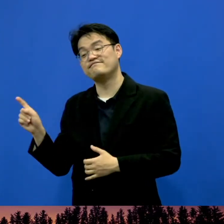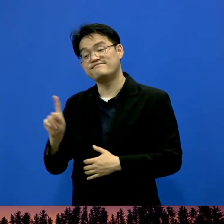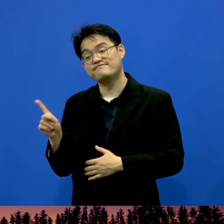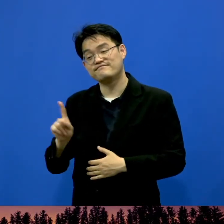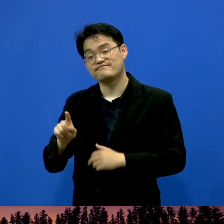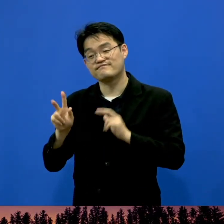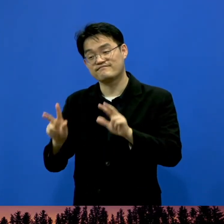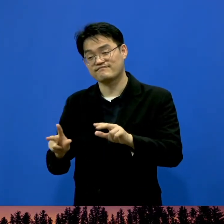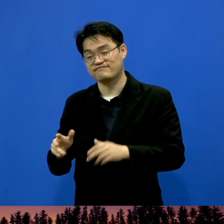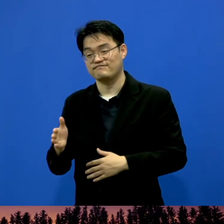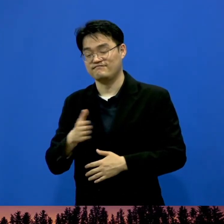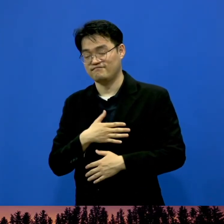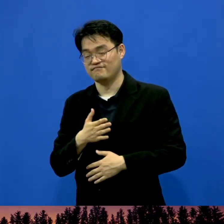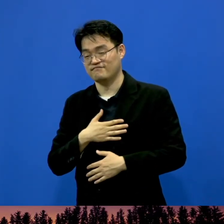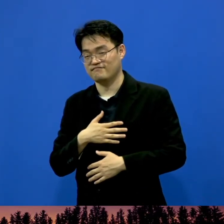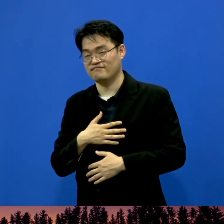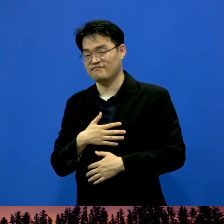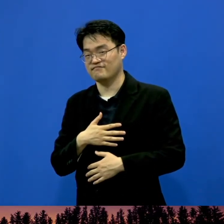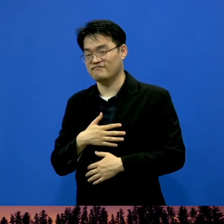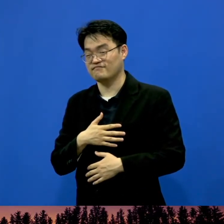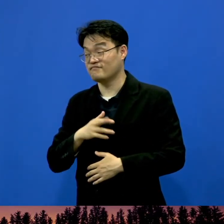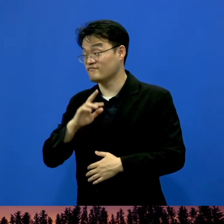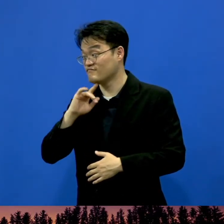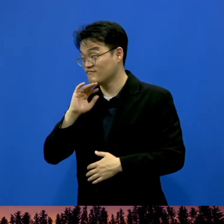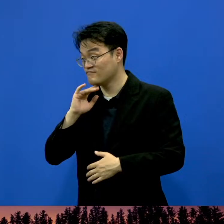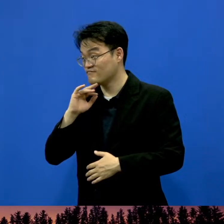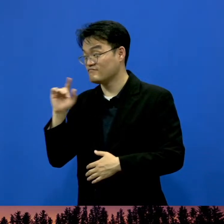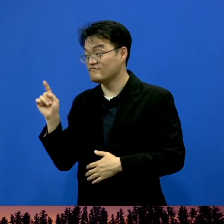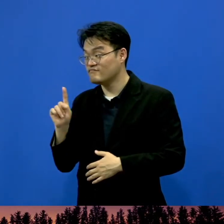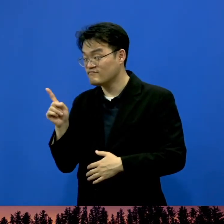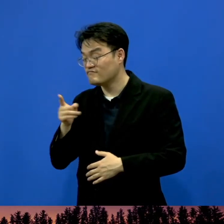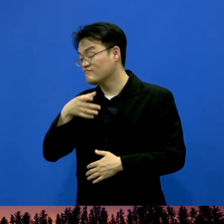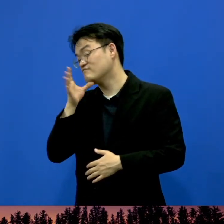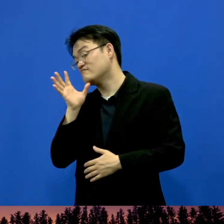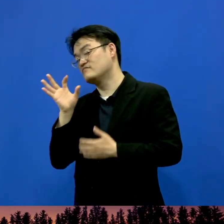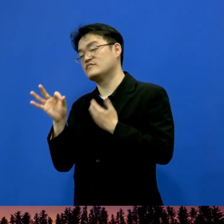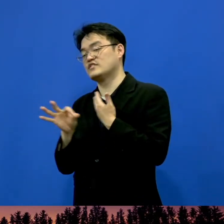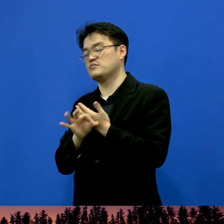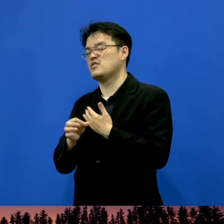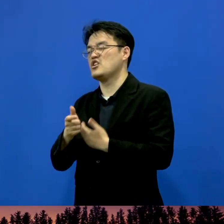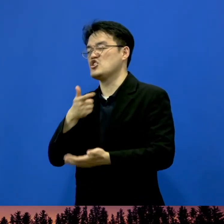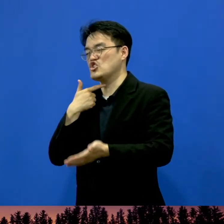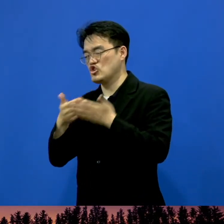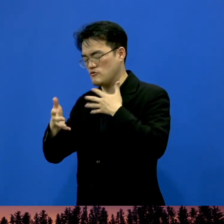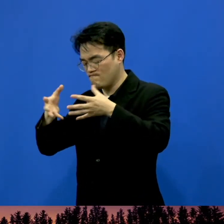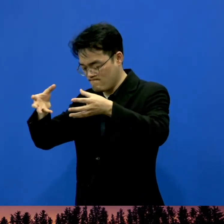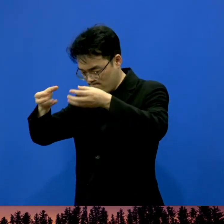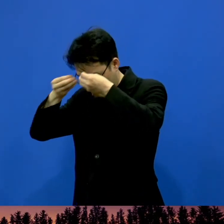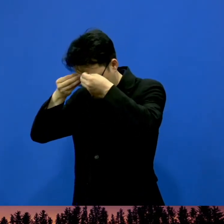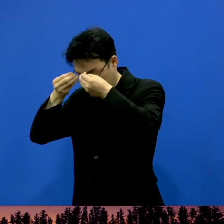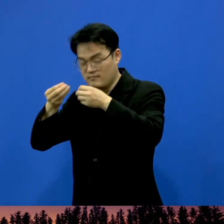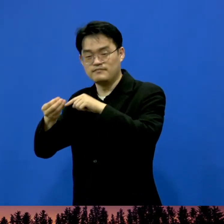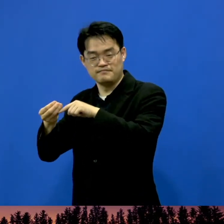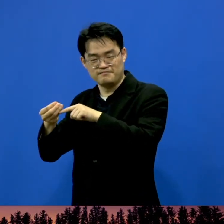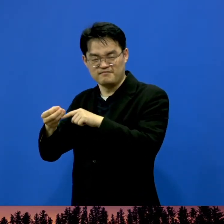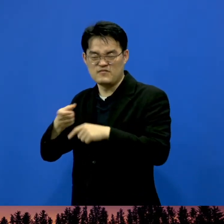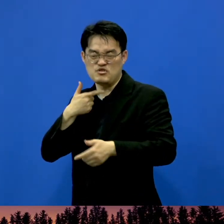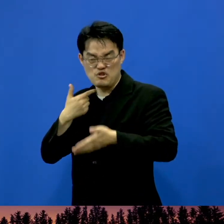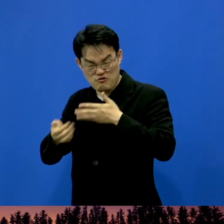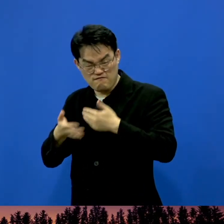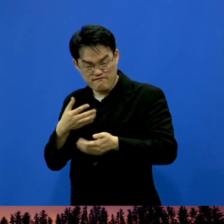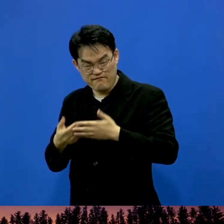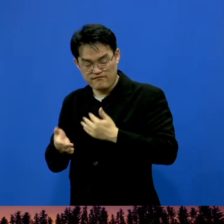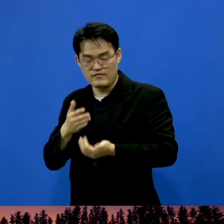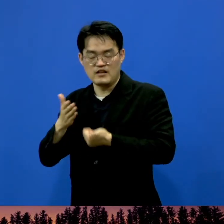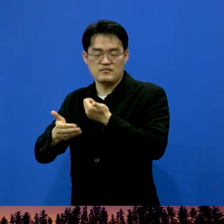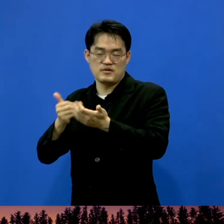나이가 드셨는데 너무 열정을 하면 돌아가시니까 뭐예요? 경륜. 그죠? 경륜. 하나님 그 경륜을 사용하기를 원하신다.